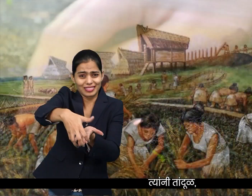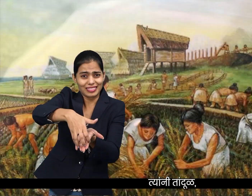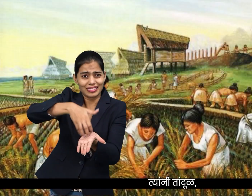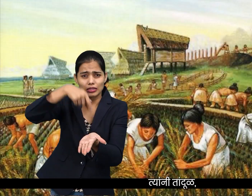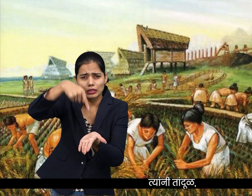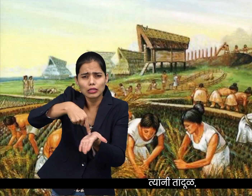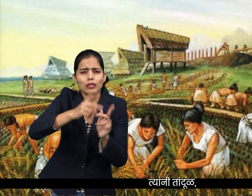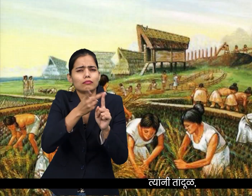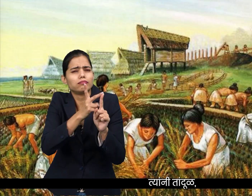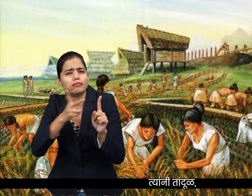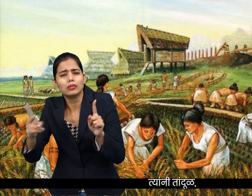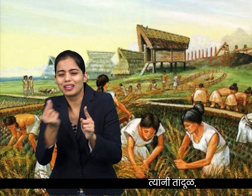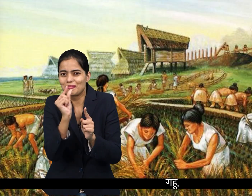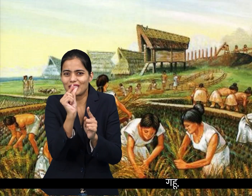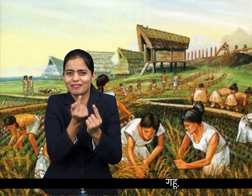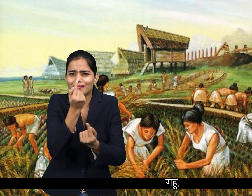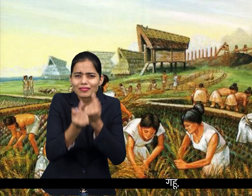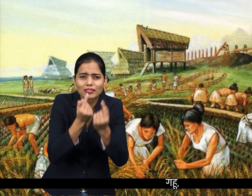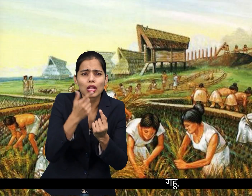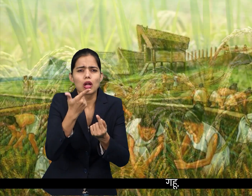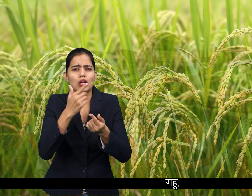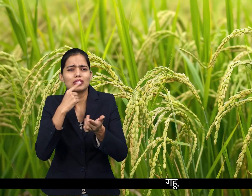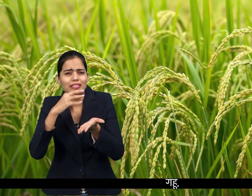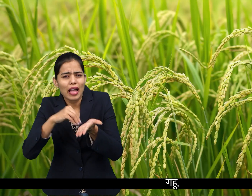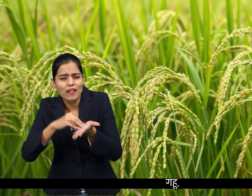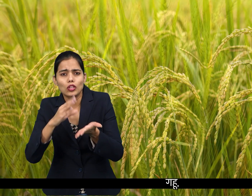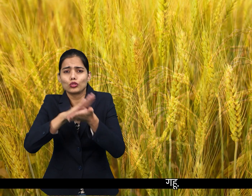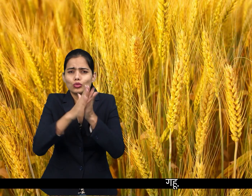त्यांनी तांदूळ, गहू,